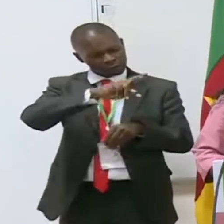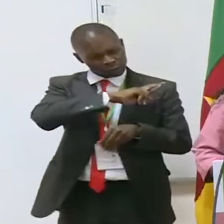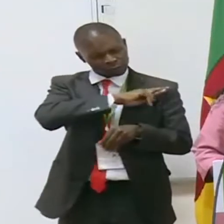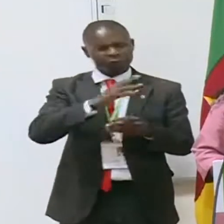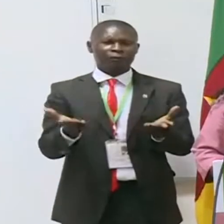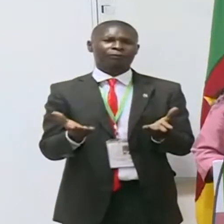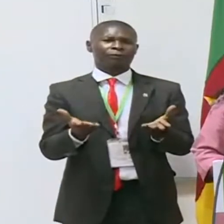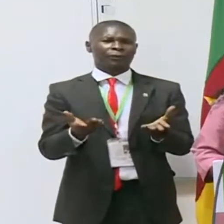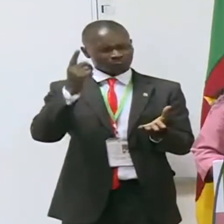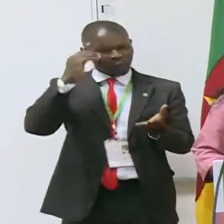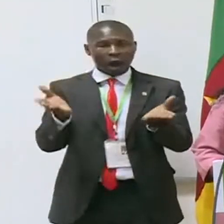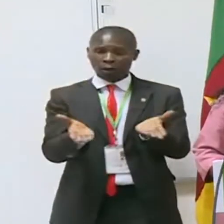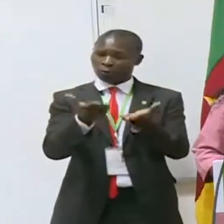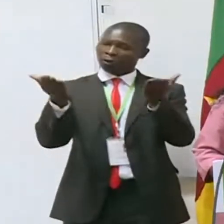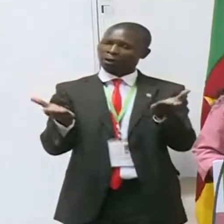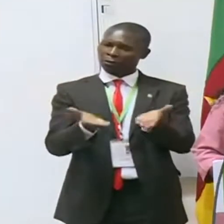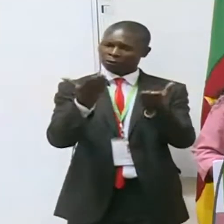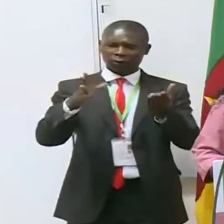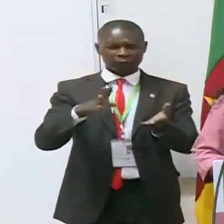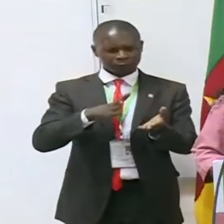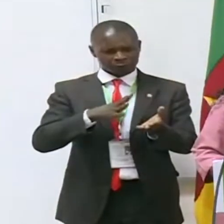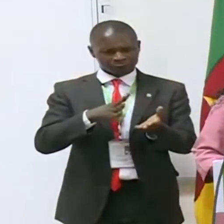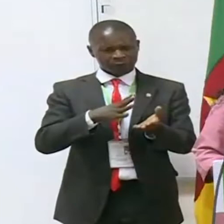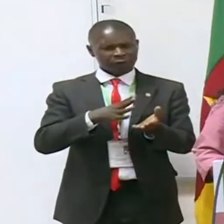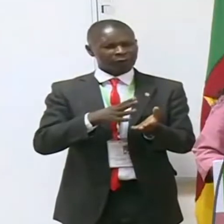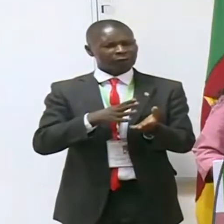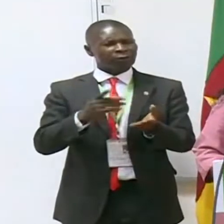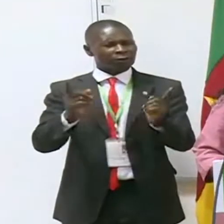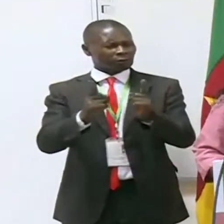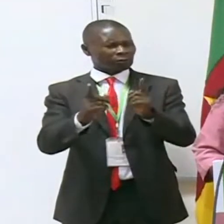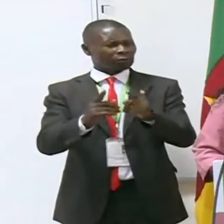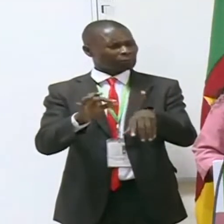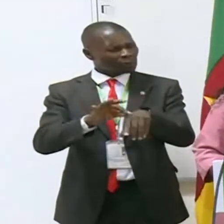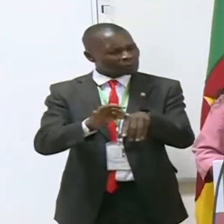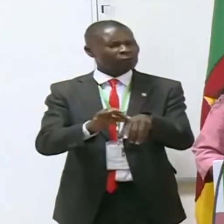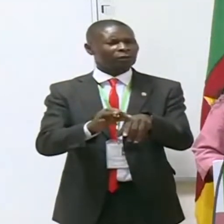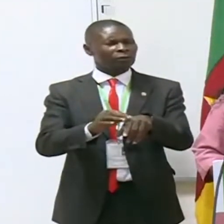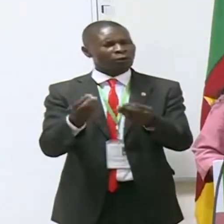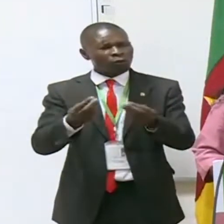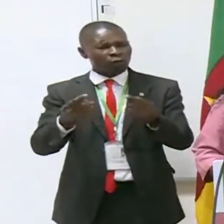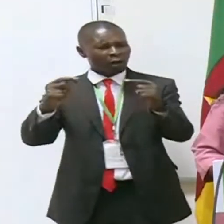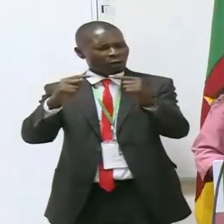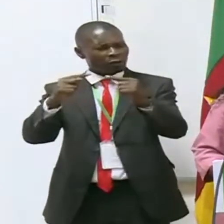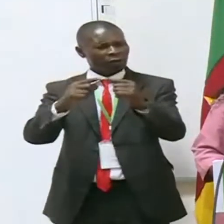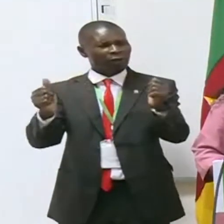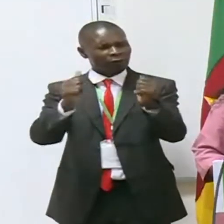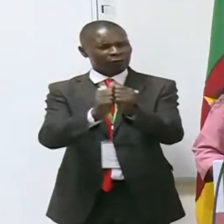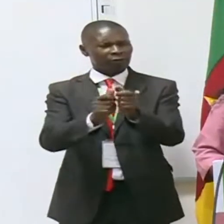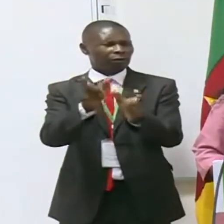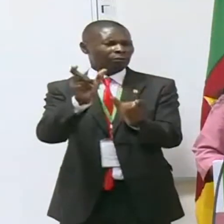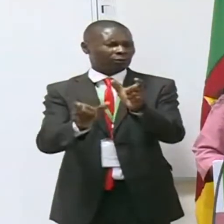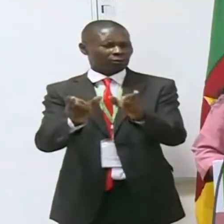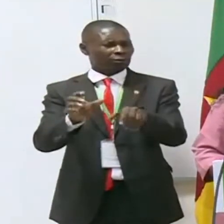personnes à risque de continuer à nous joindre pour leur prise en charge. Ladies and gentlemen,